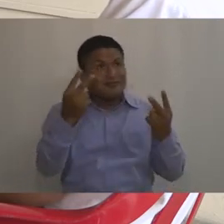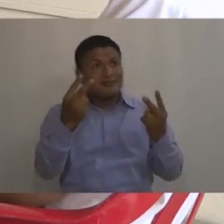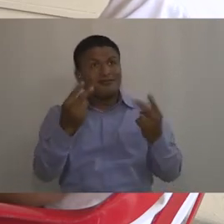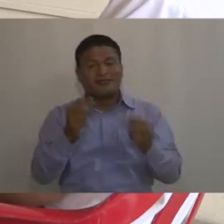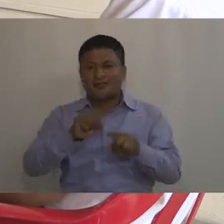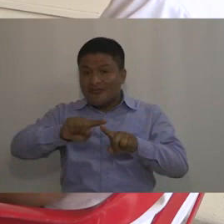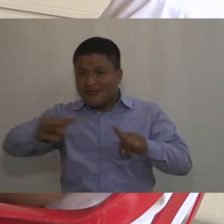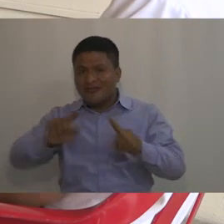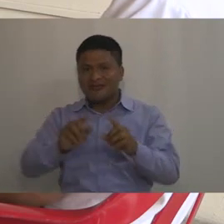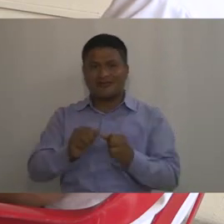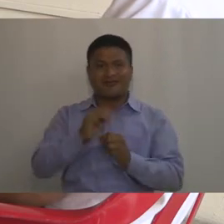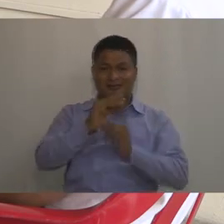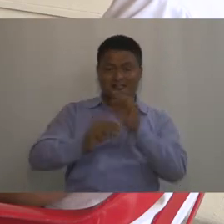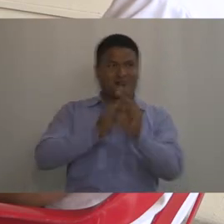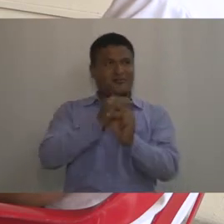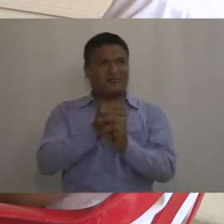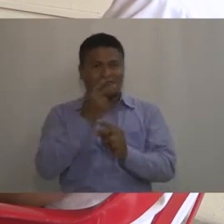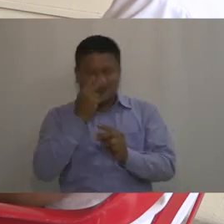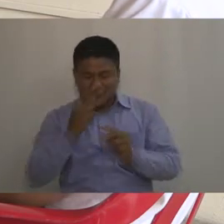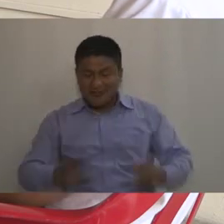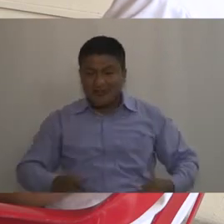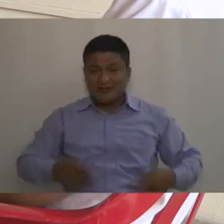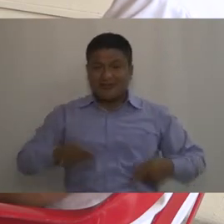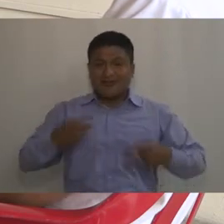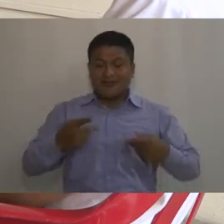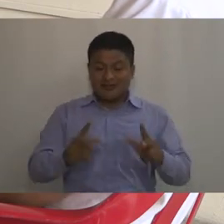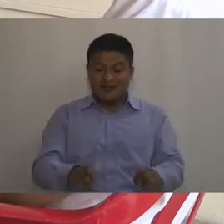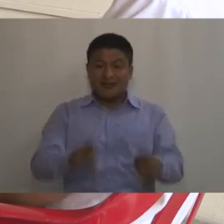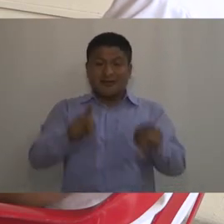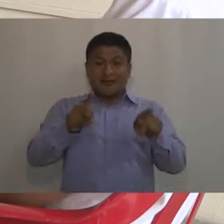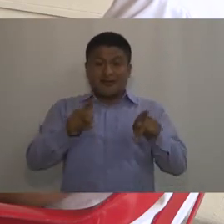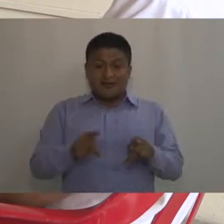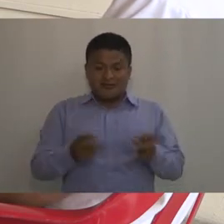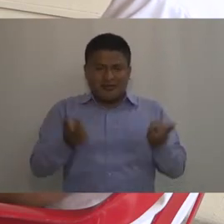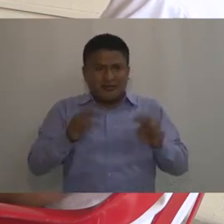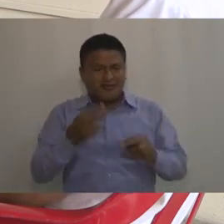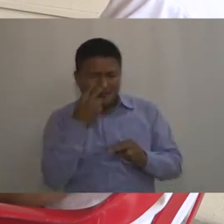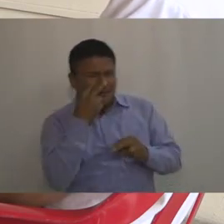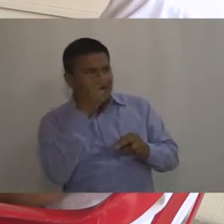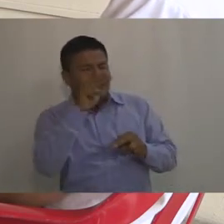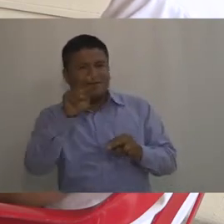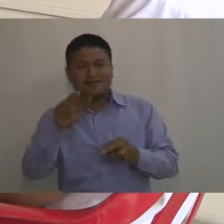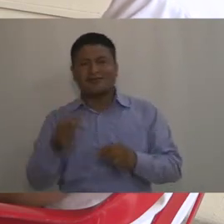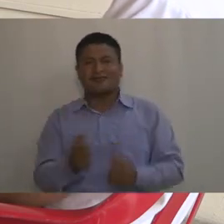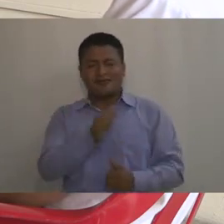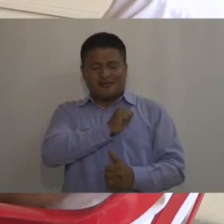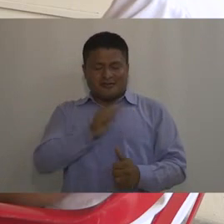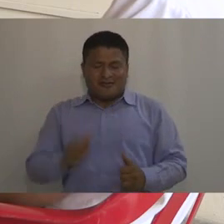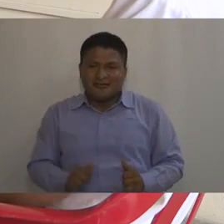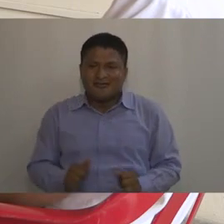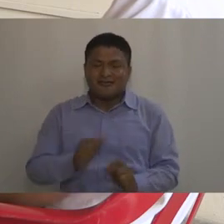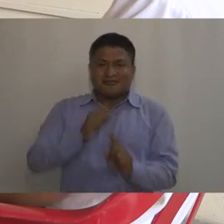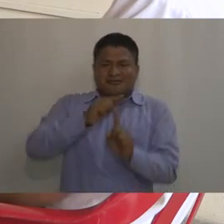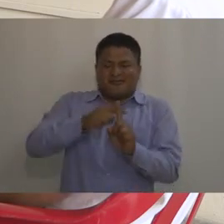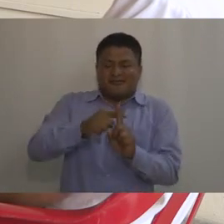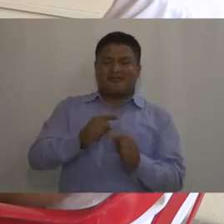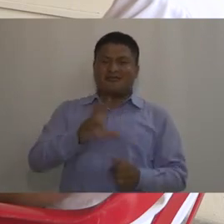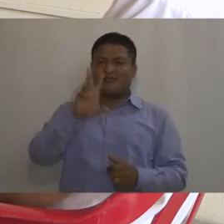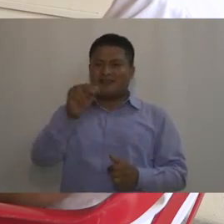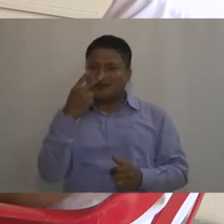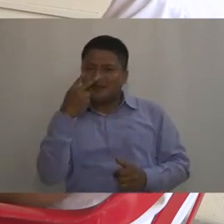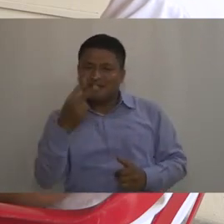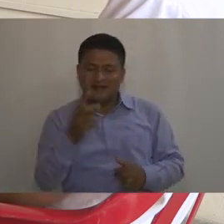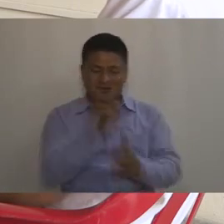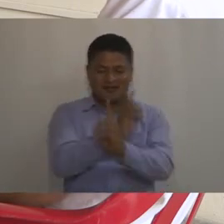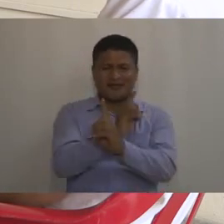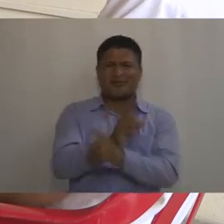perspectiva diferente del mundo, de la vida, y permite inclusive ver de una óptica mucho más optimista. No ver